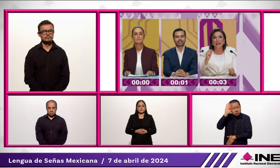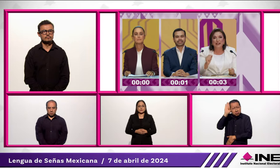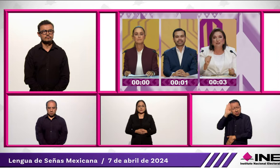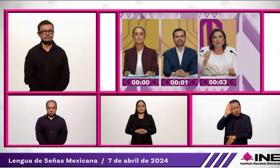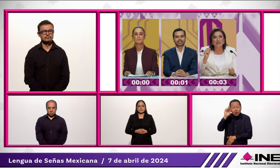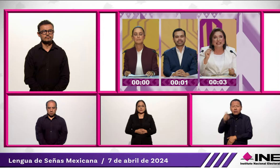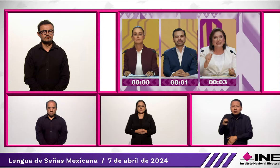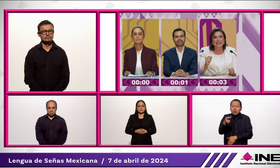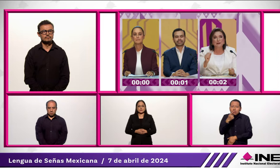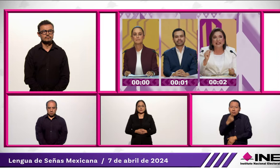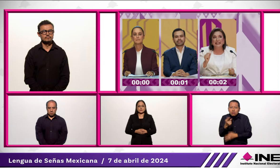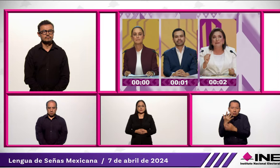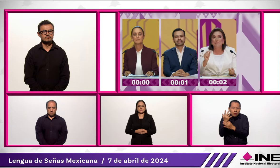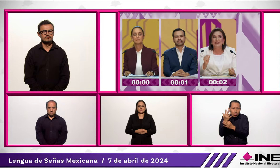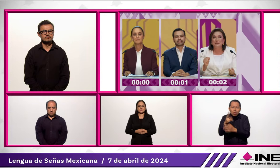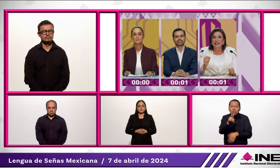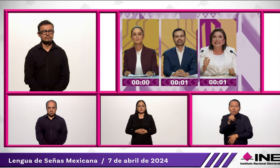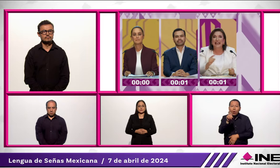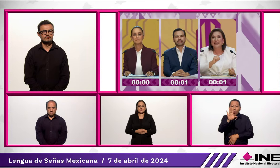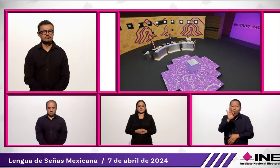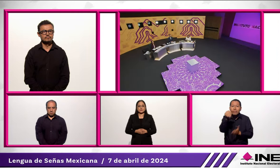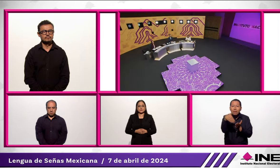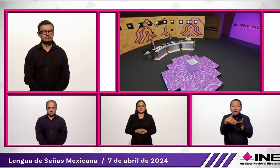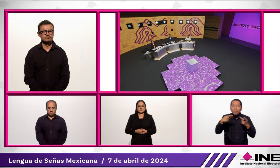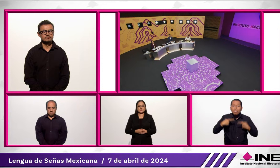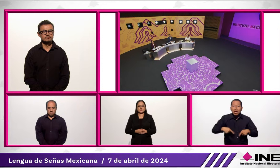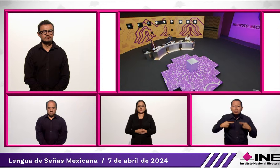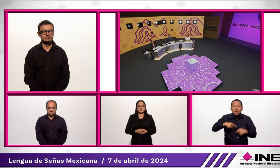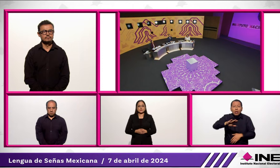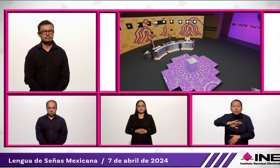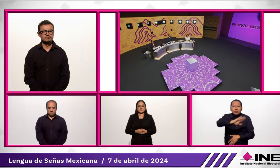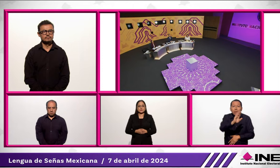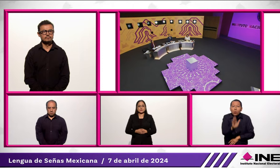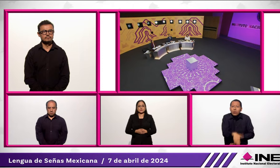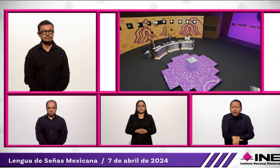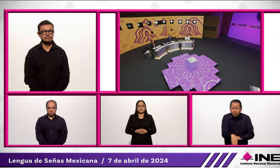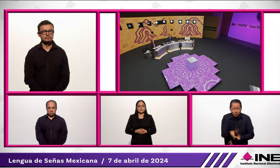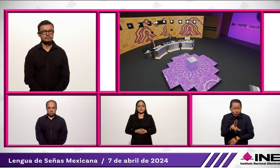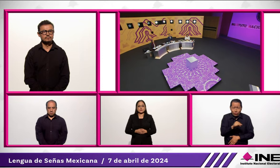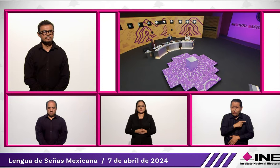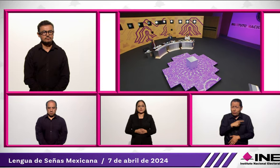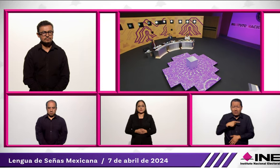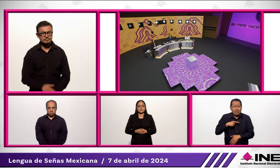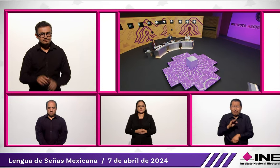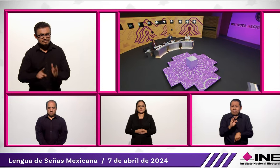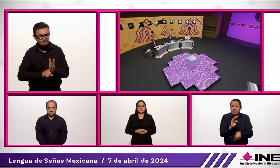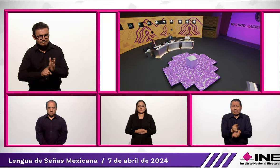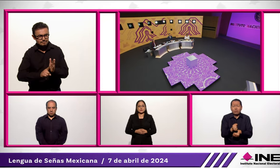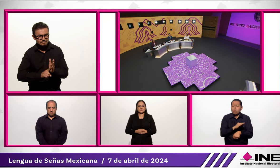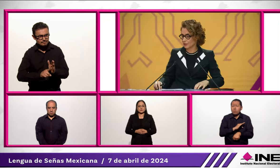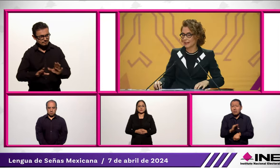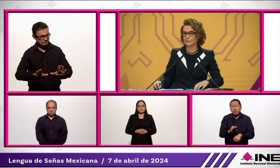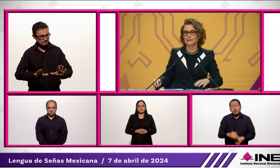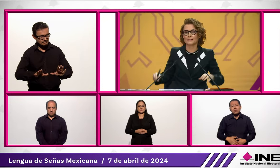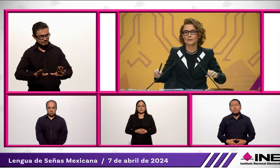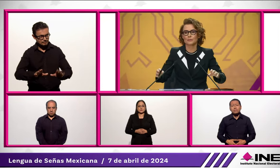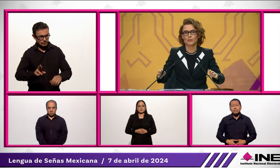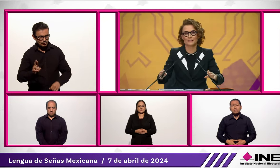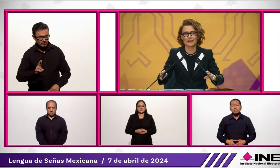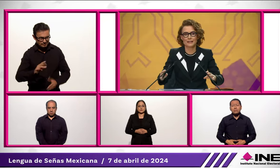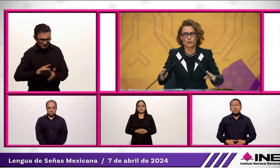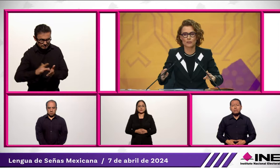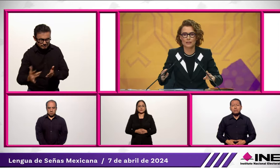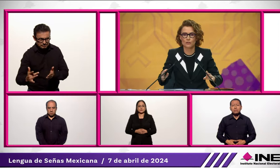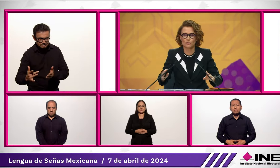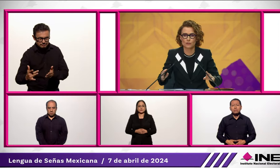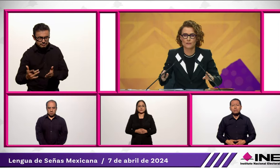se murieron 240 mil personas que no deberían morirse. Gracias, gracias, candidata Xóchitl Gálvez. Vamos